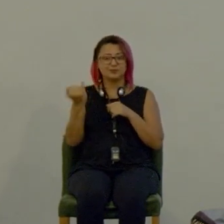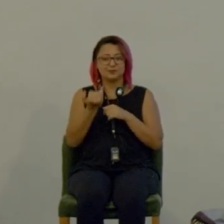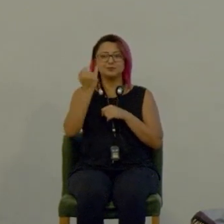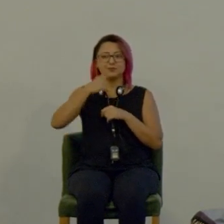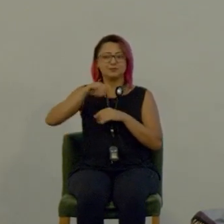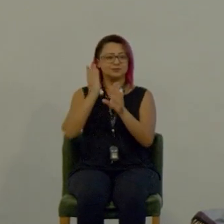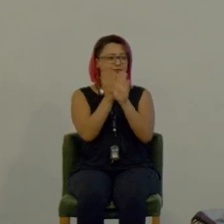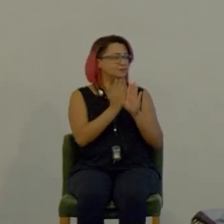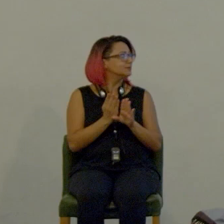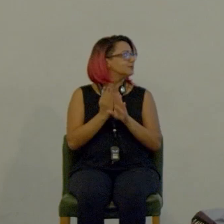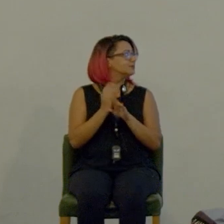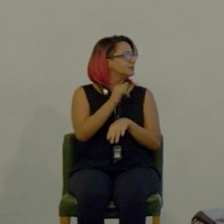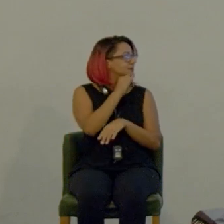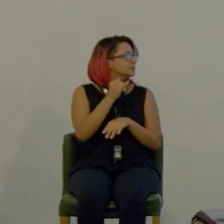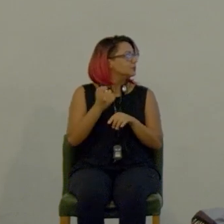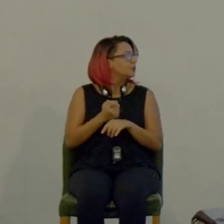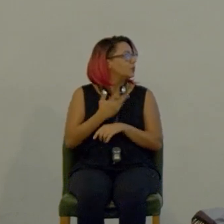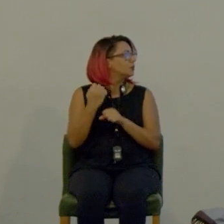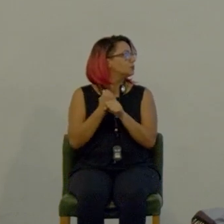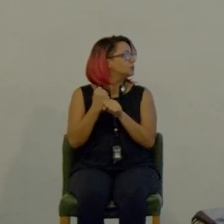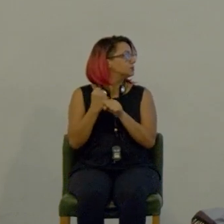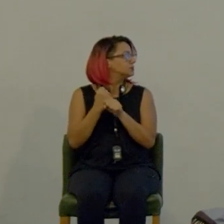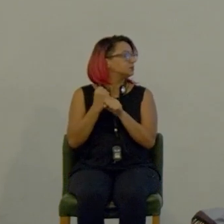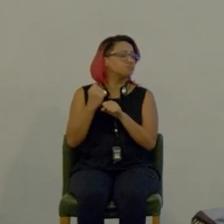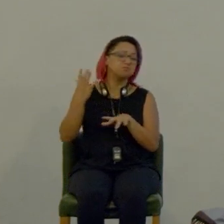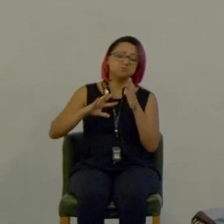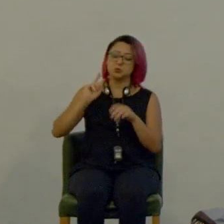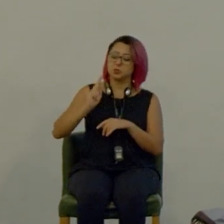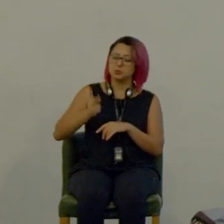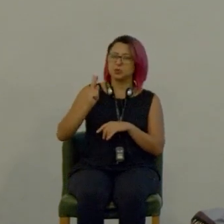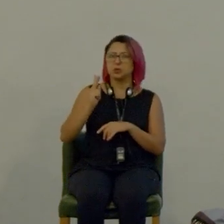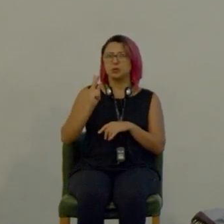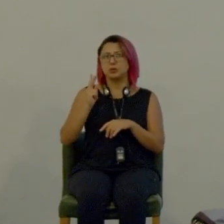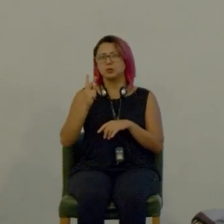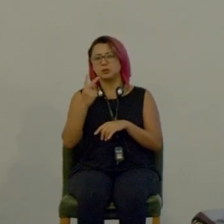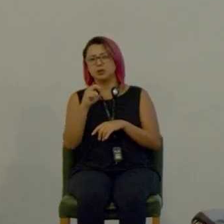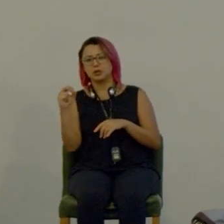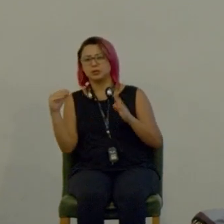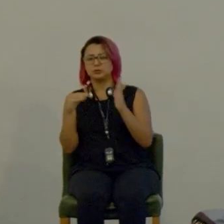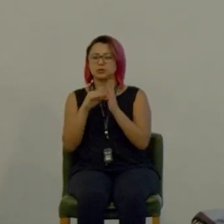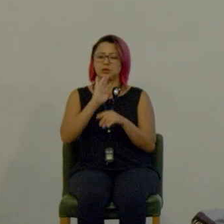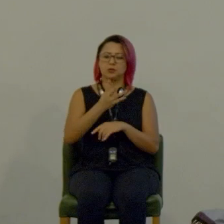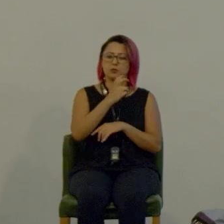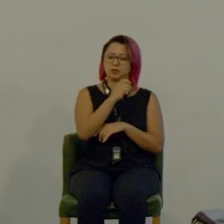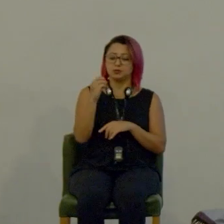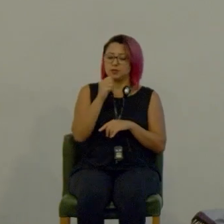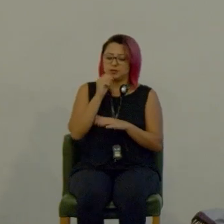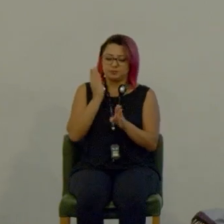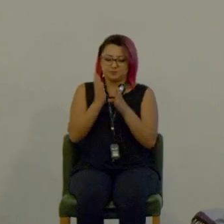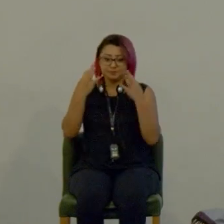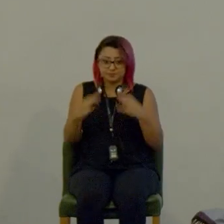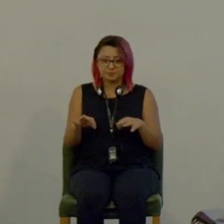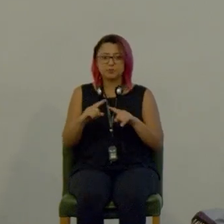entender a idade desse depósito. Ele pode ter algo como 2.500 ou 4.500 anos, não está claro para nós ainda. Ele tem pelo